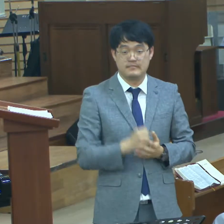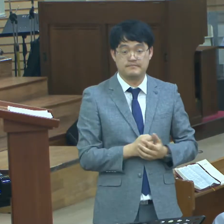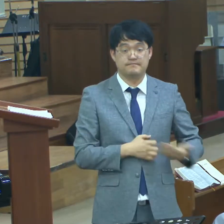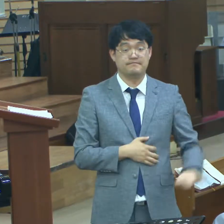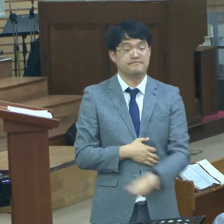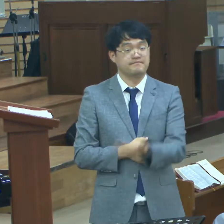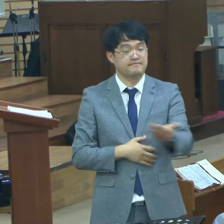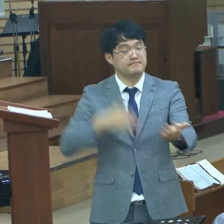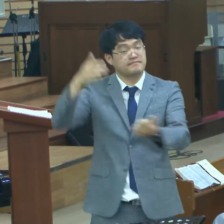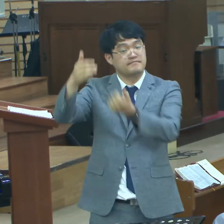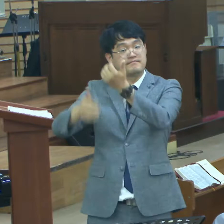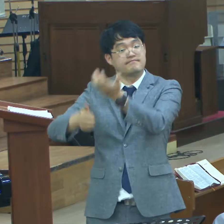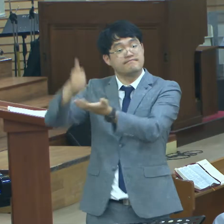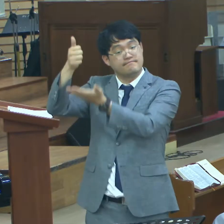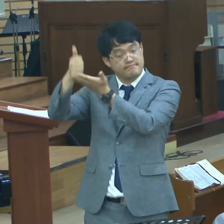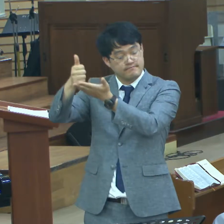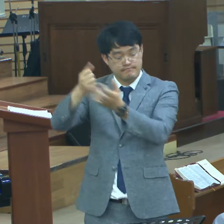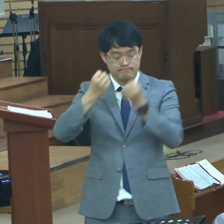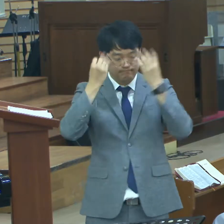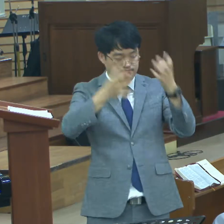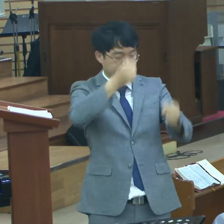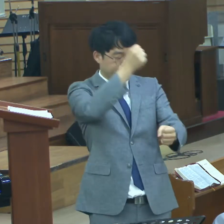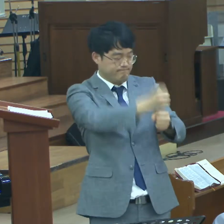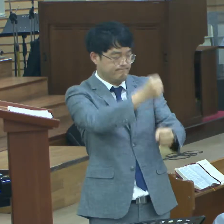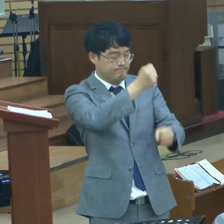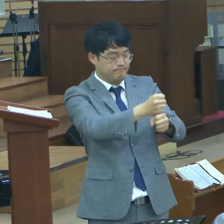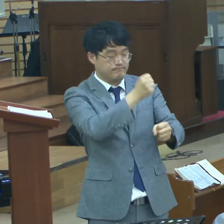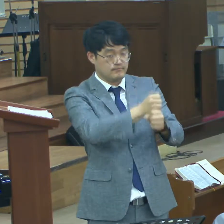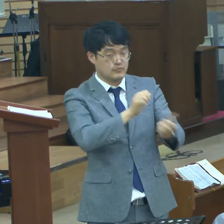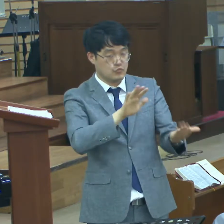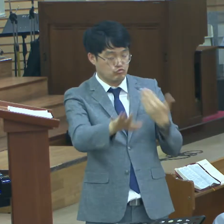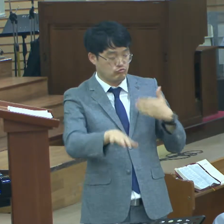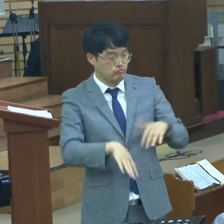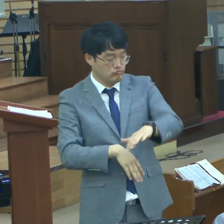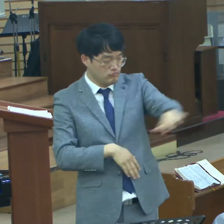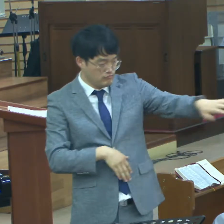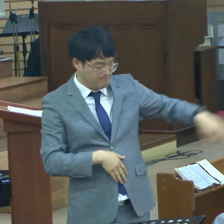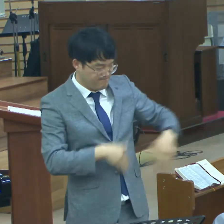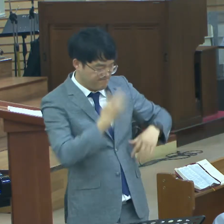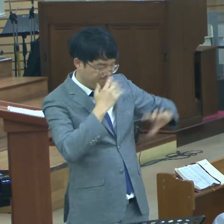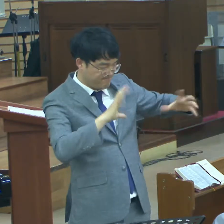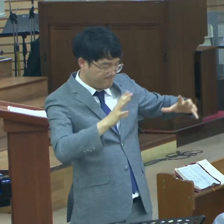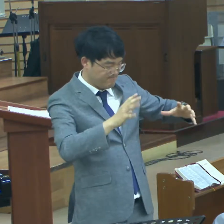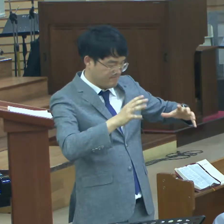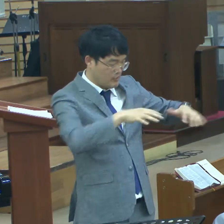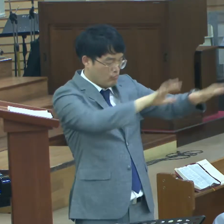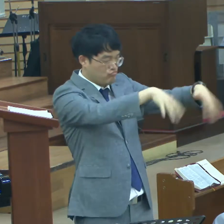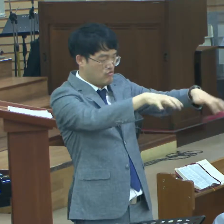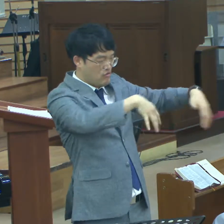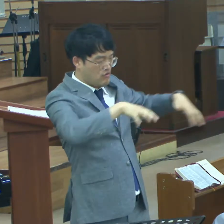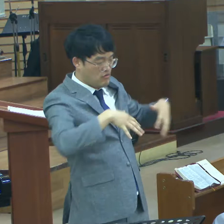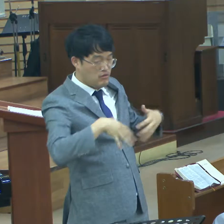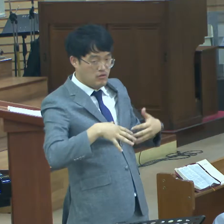하나님께서 창조를 하시고 부르셔서 이스라엘이라는 민족을 세우신 후에